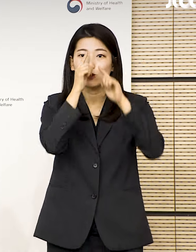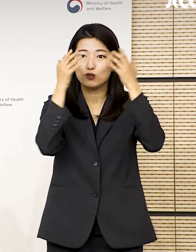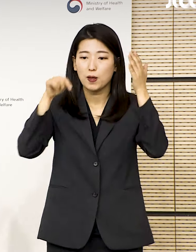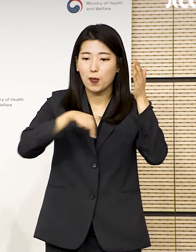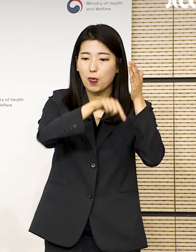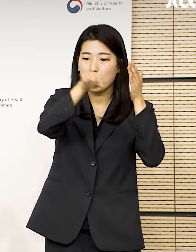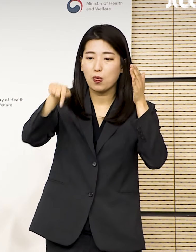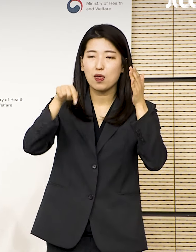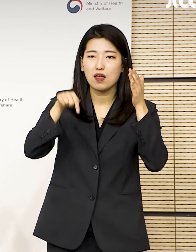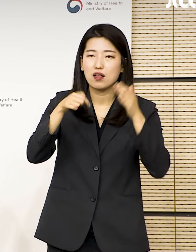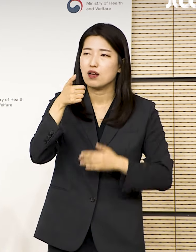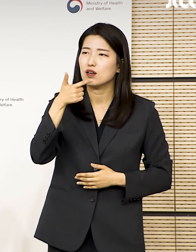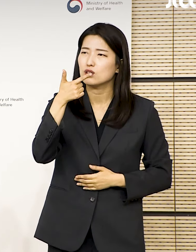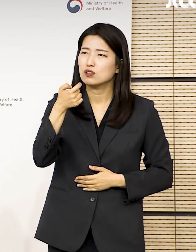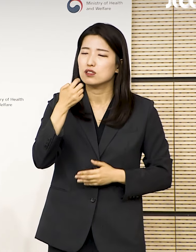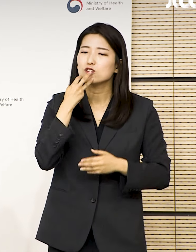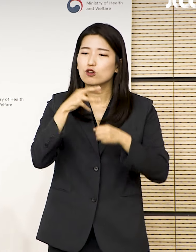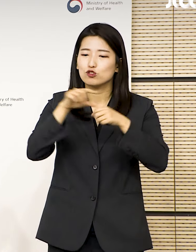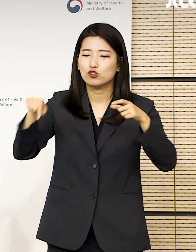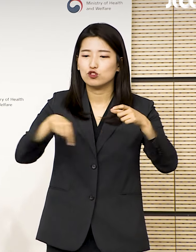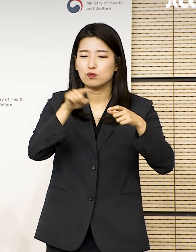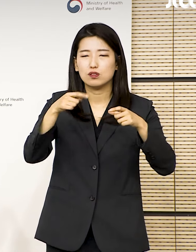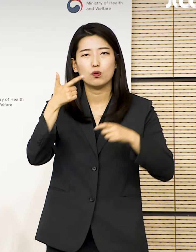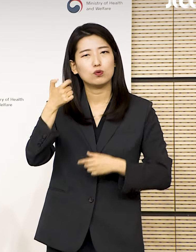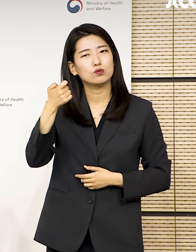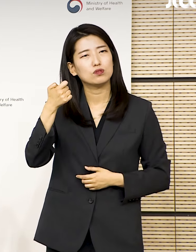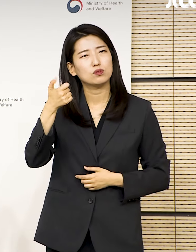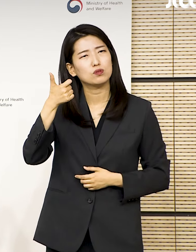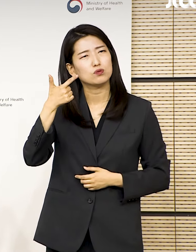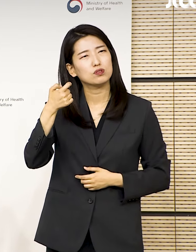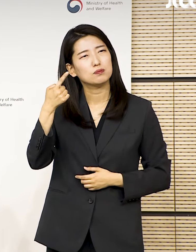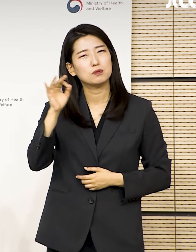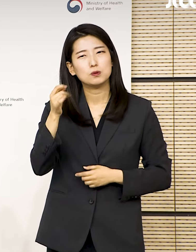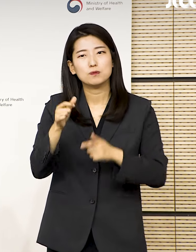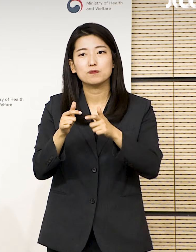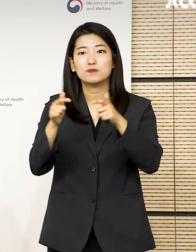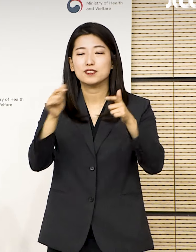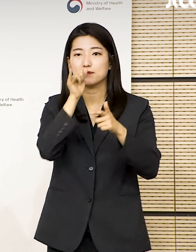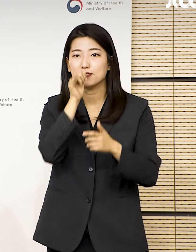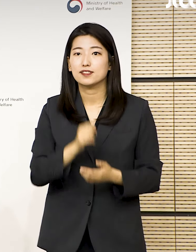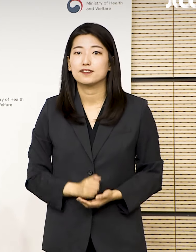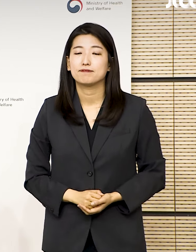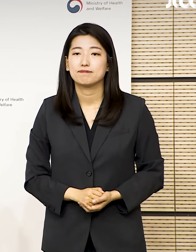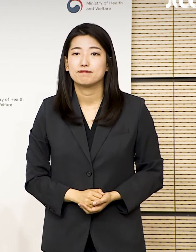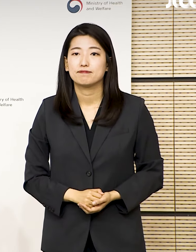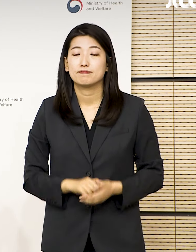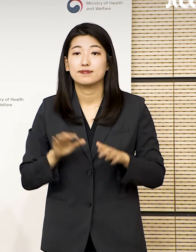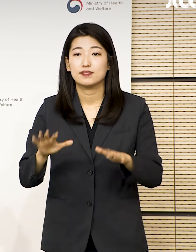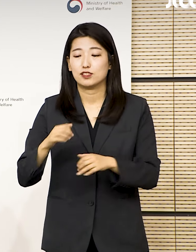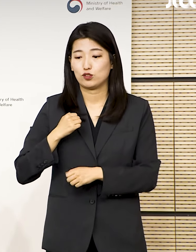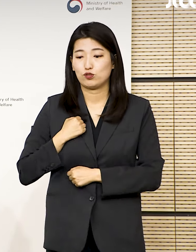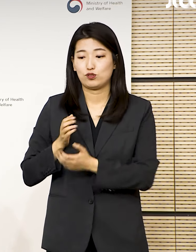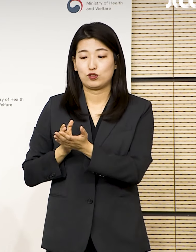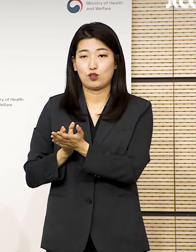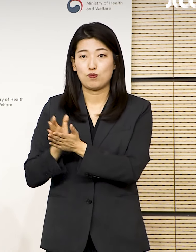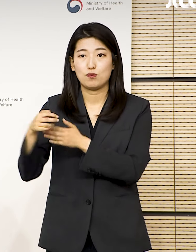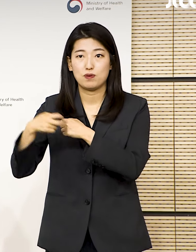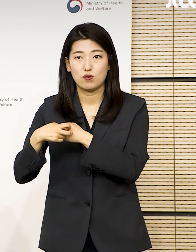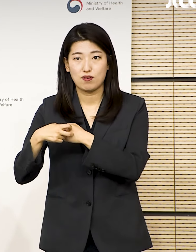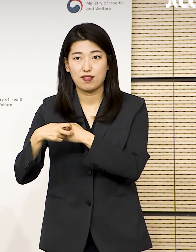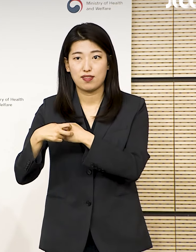61.4% 소폭 증가하고 있습니다 4월 22일 현재 군의관 공중보건 의사는